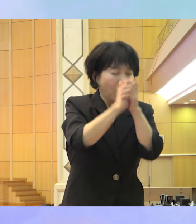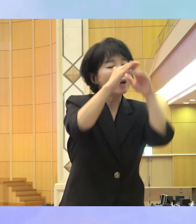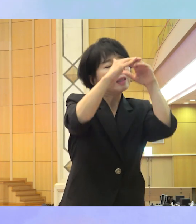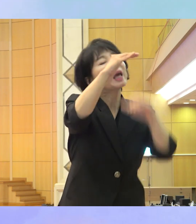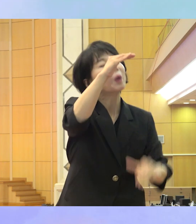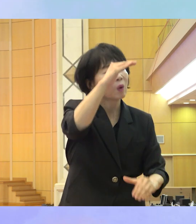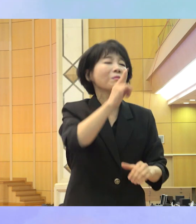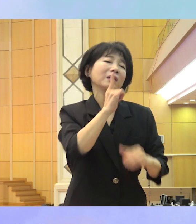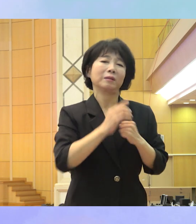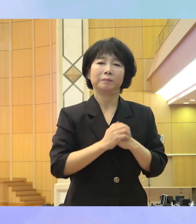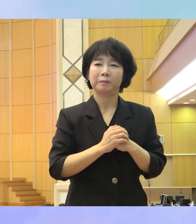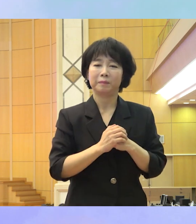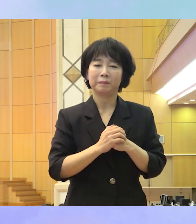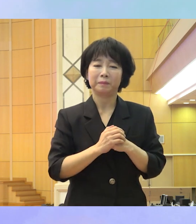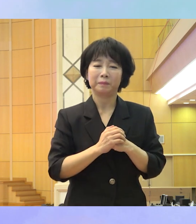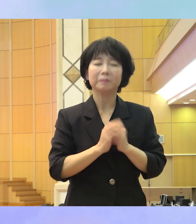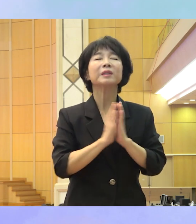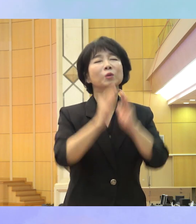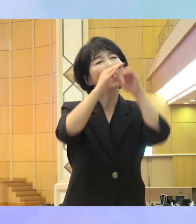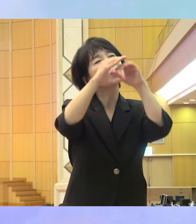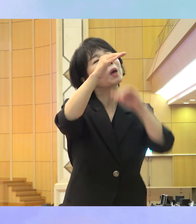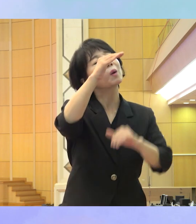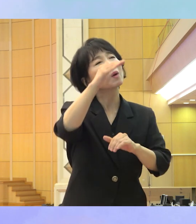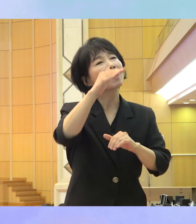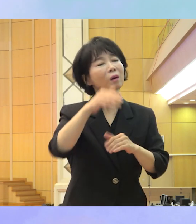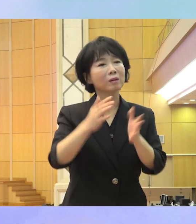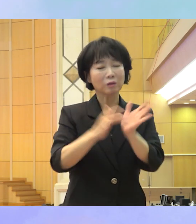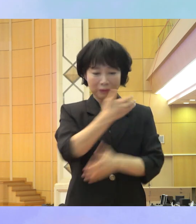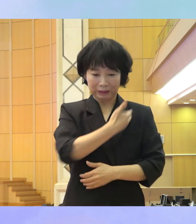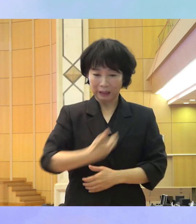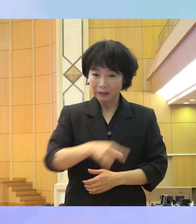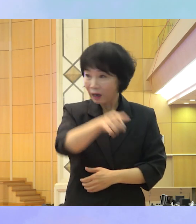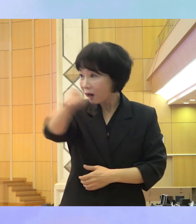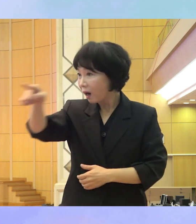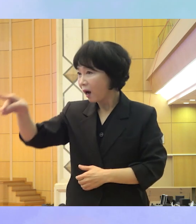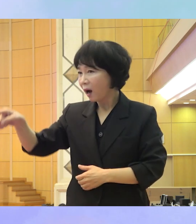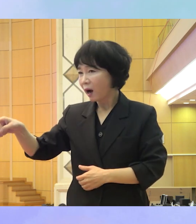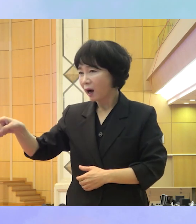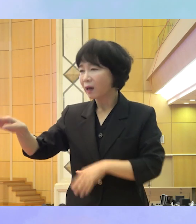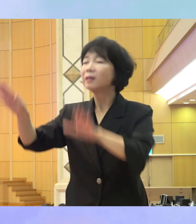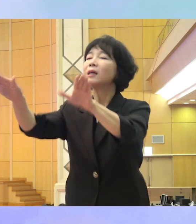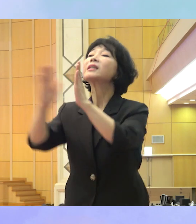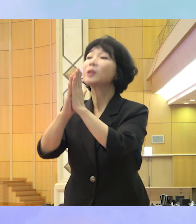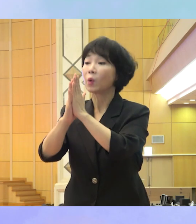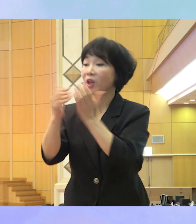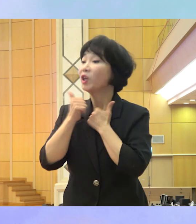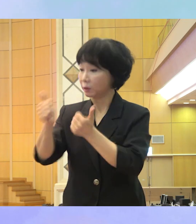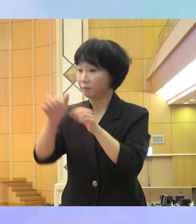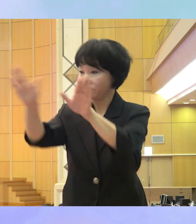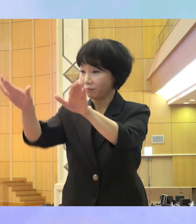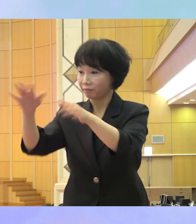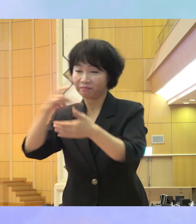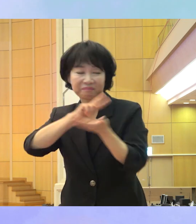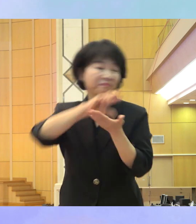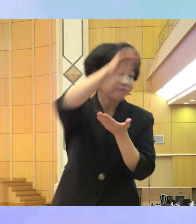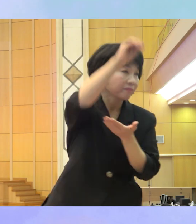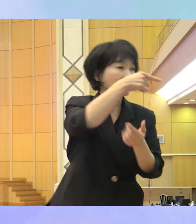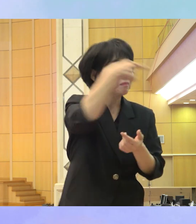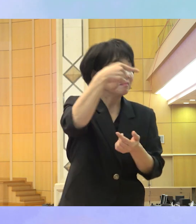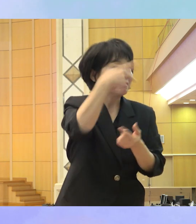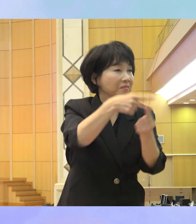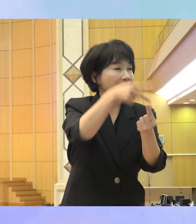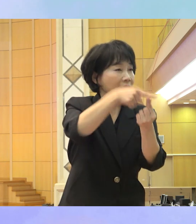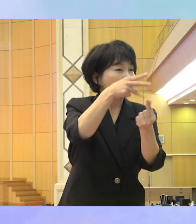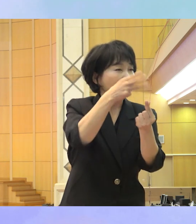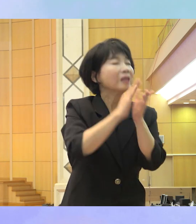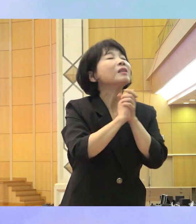내용의 말씀이죠. 그들을 두시고 나아가 3번째, 첫 번째 기도하시고 두 번째 그 다